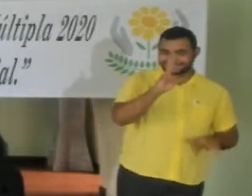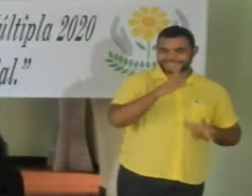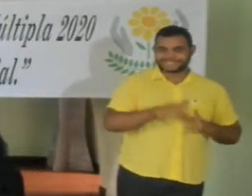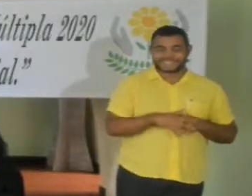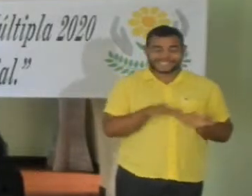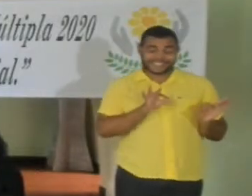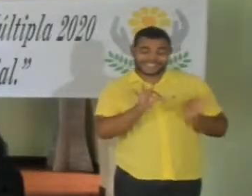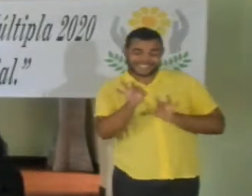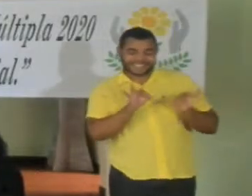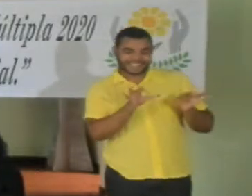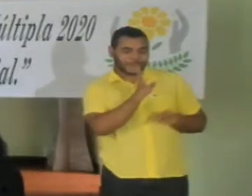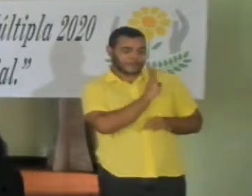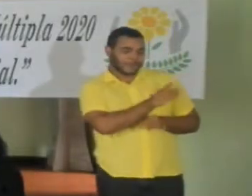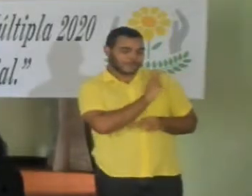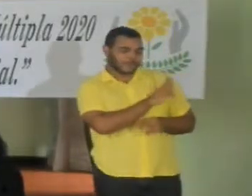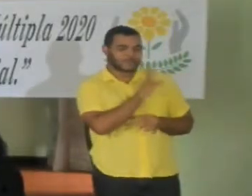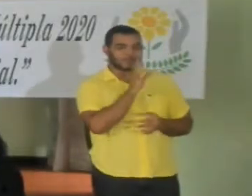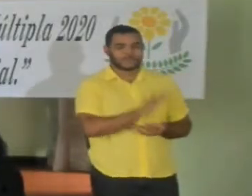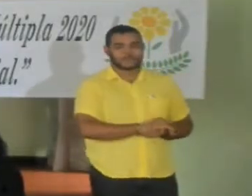Preparem-se.